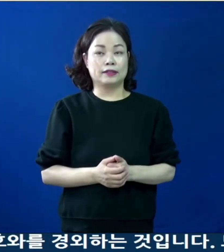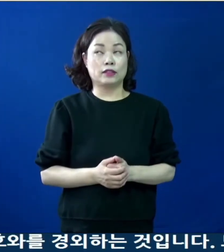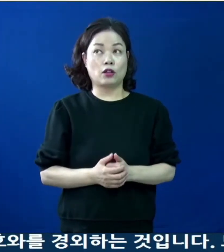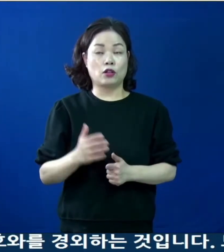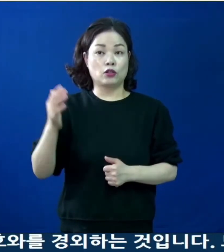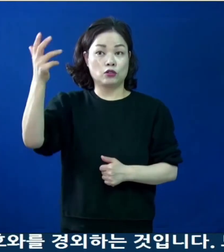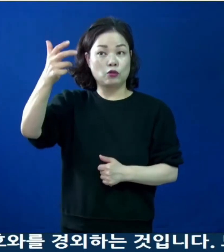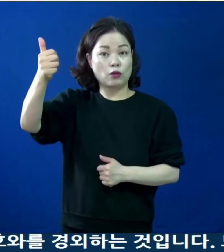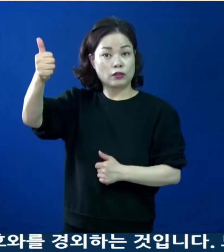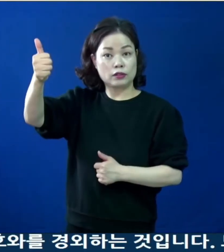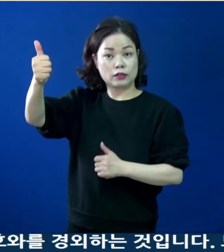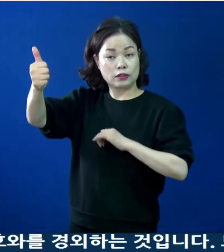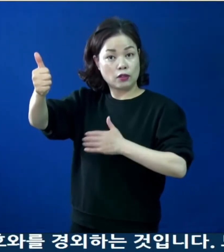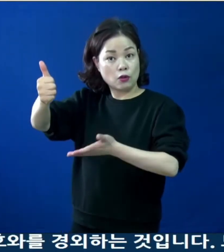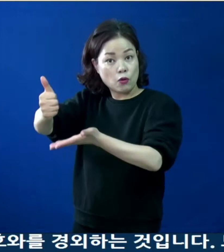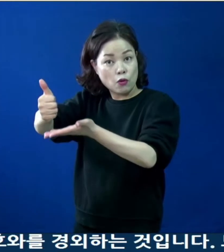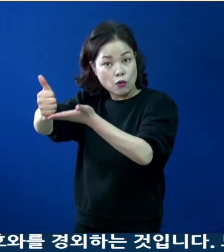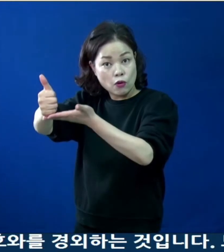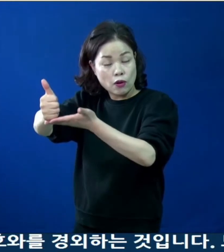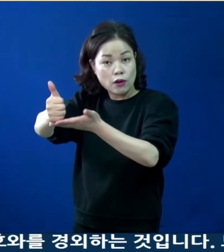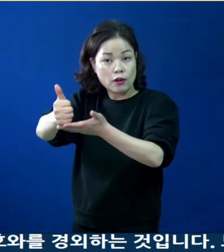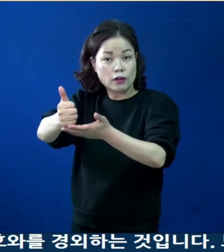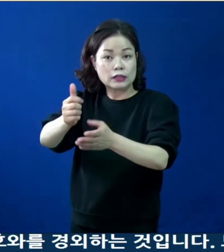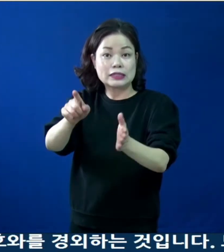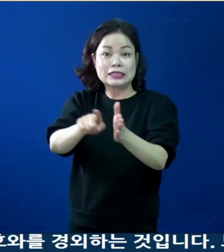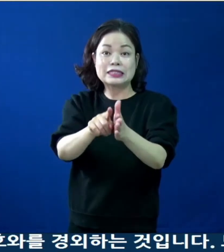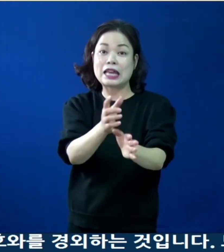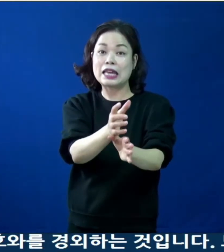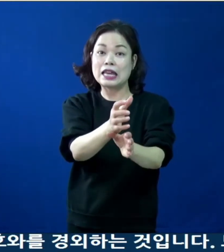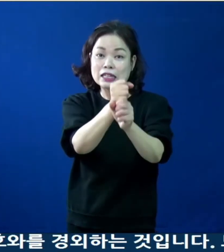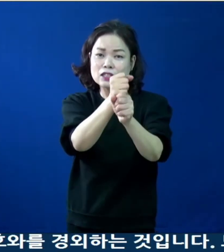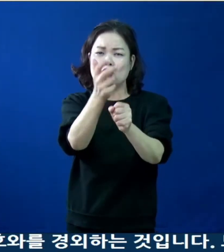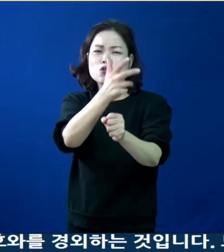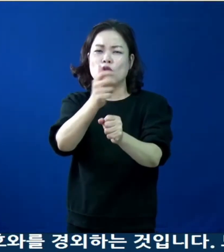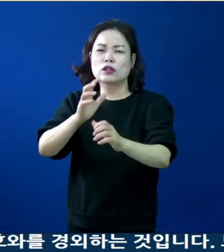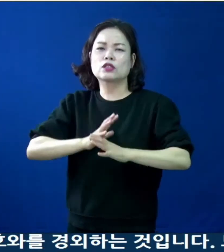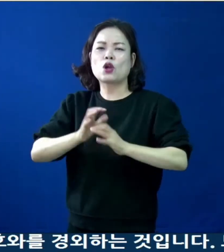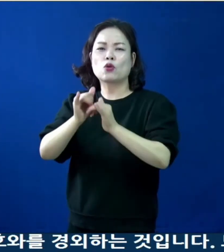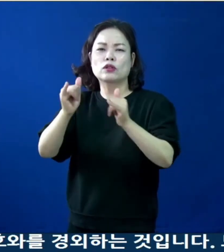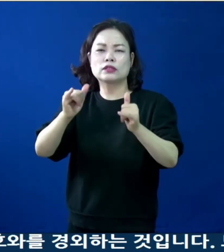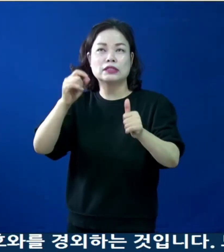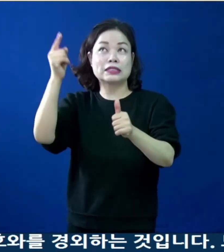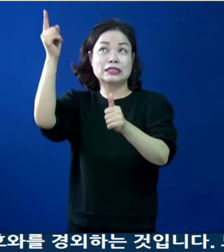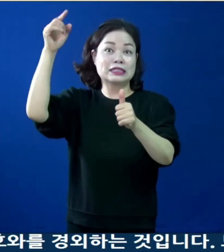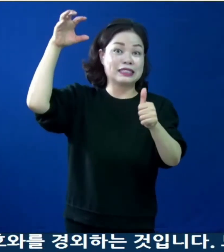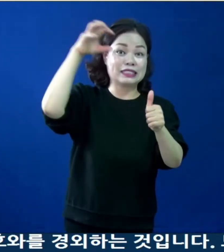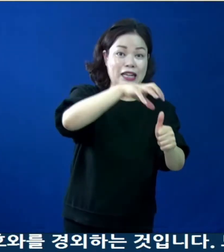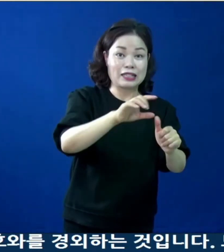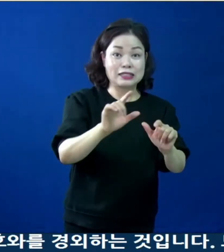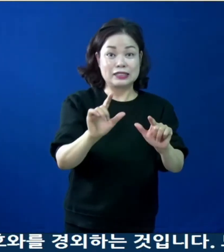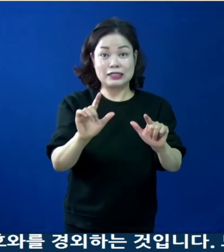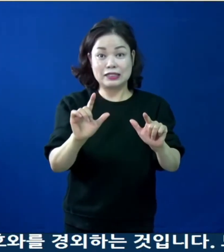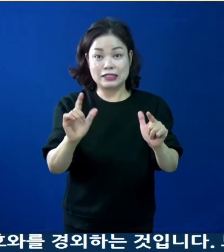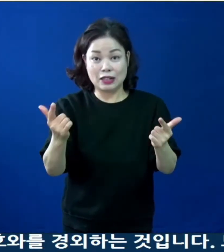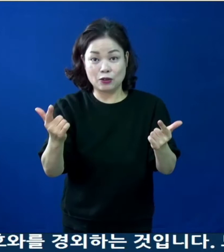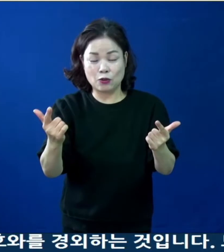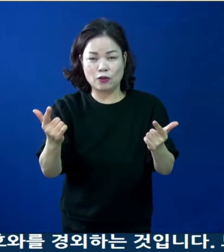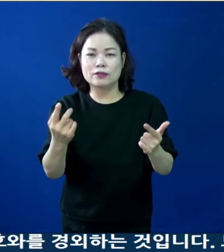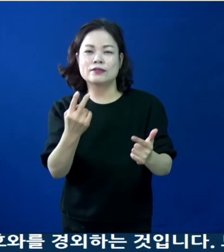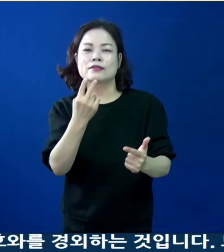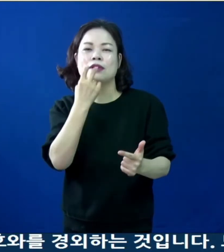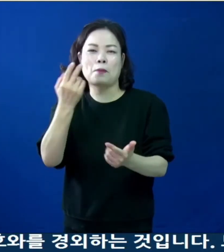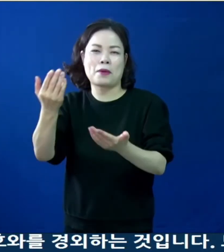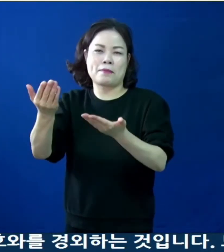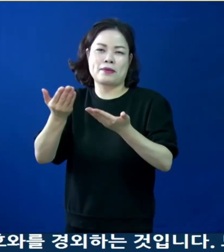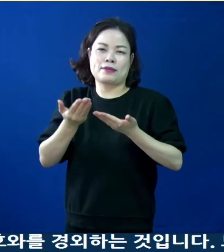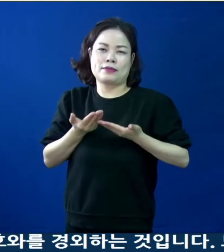여호와를 경외하는 것이 신앙의 핵심인데 어떻게 표현됩니까? 여호와를 경외하는 사람은 재앙을 당하지 않고 생명을 얻는다.